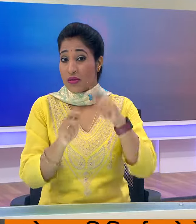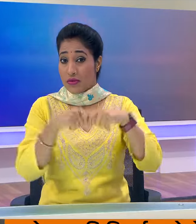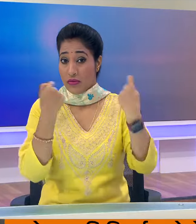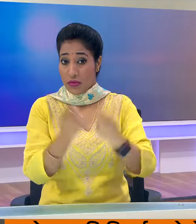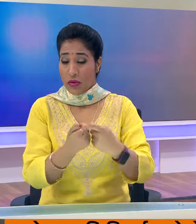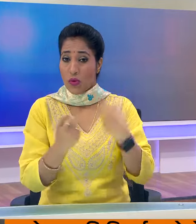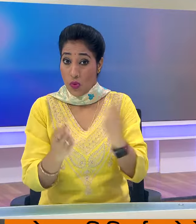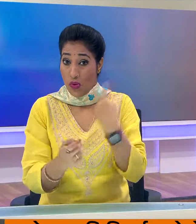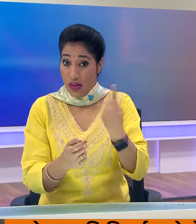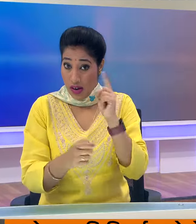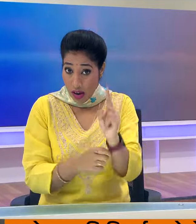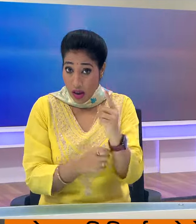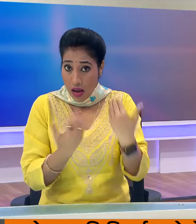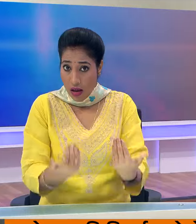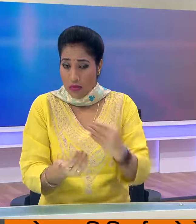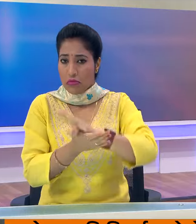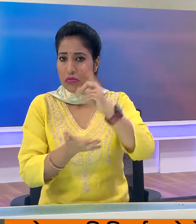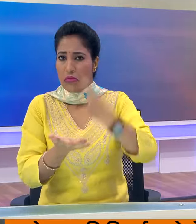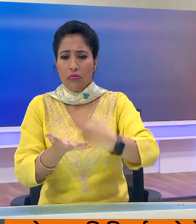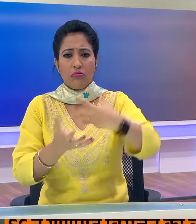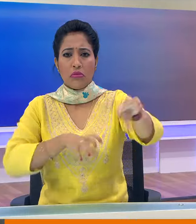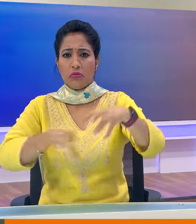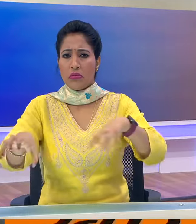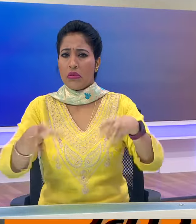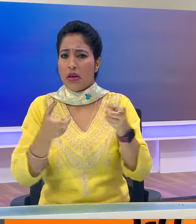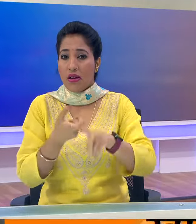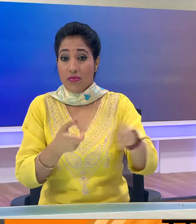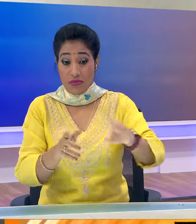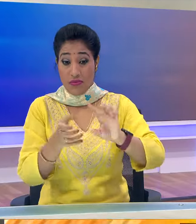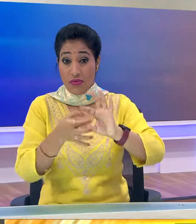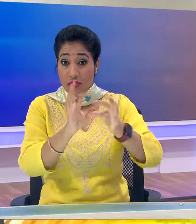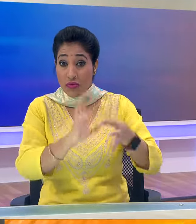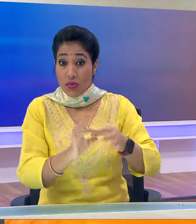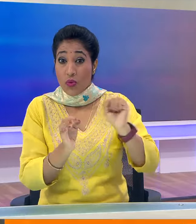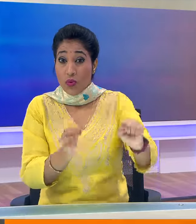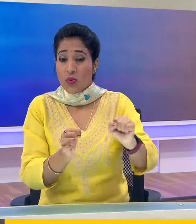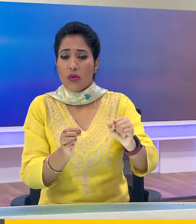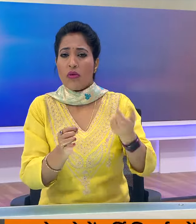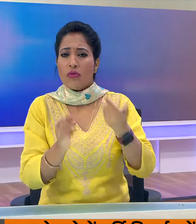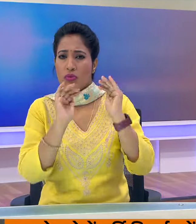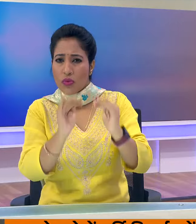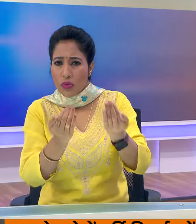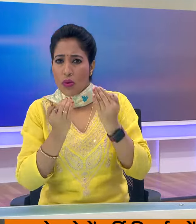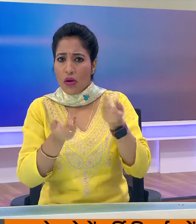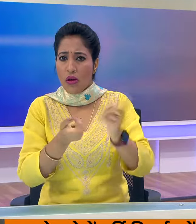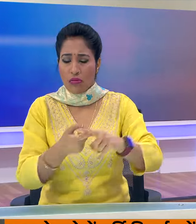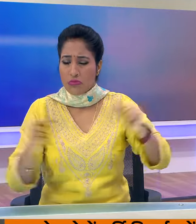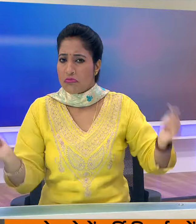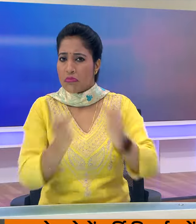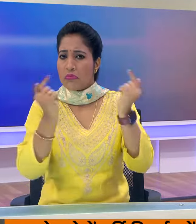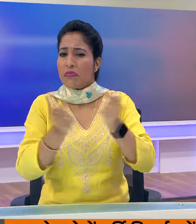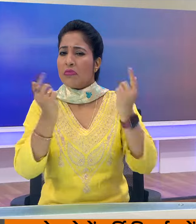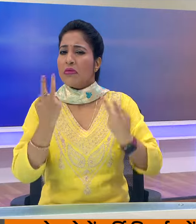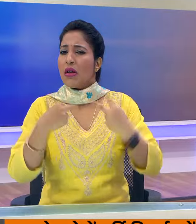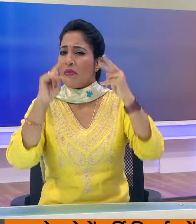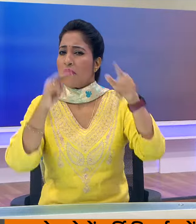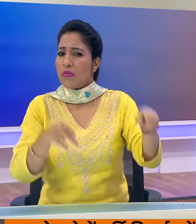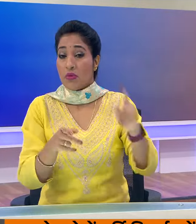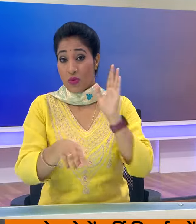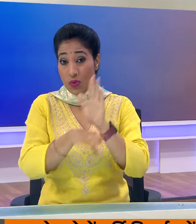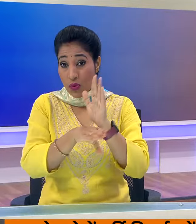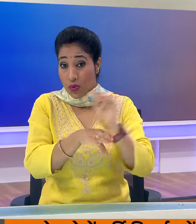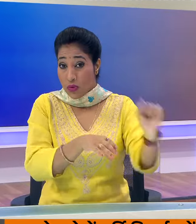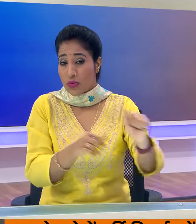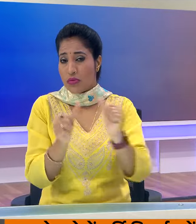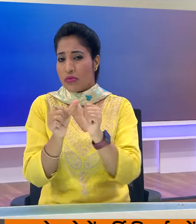था, वो अब हरियाणा में अलग थलग है। यानी गठबंधन के सारे सहयोगी आपस में ही लड़ेंगे। खासतौर पर कांग्रेस